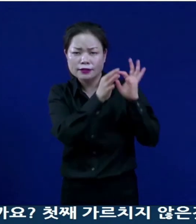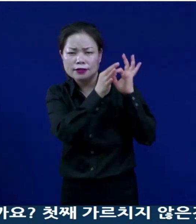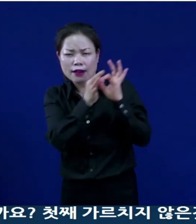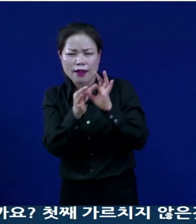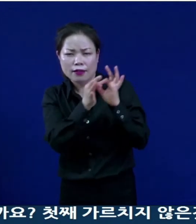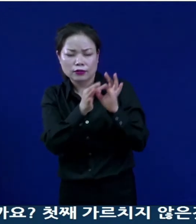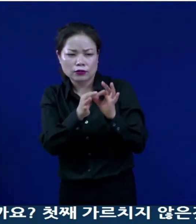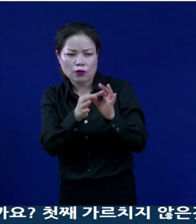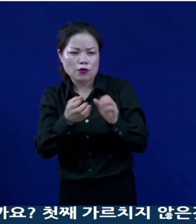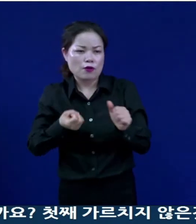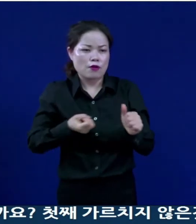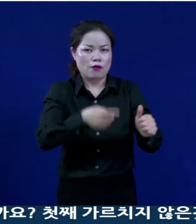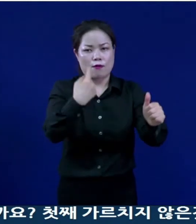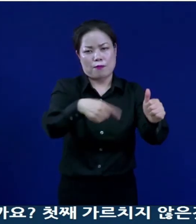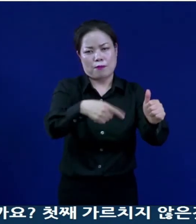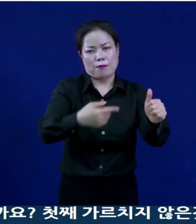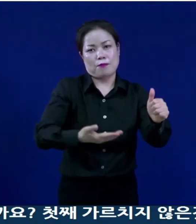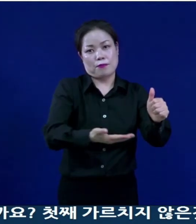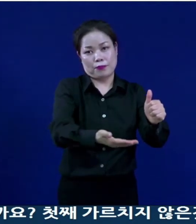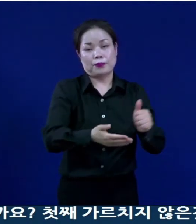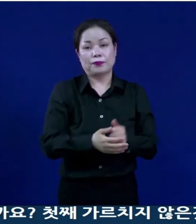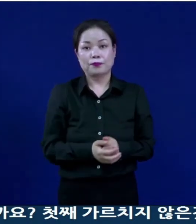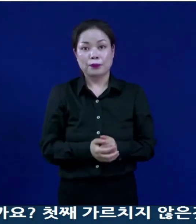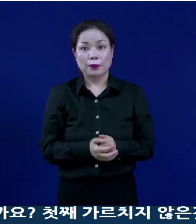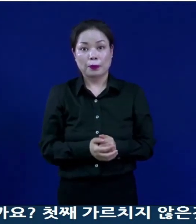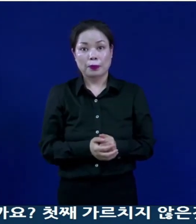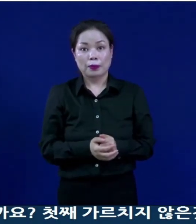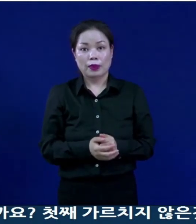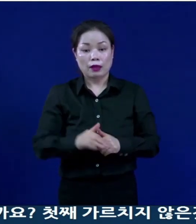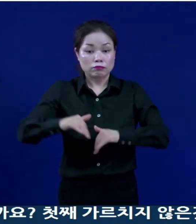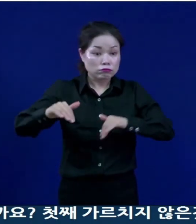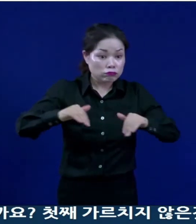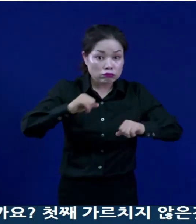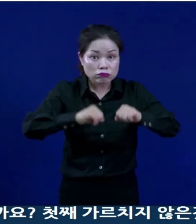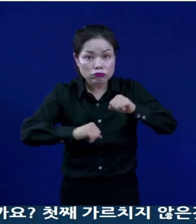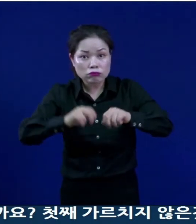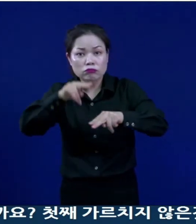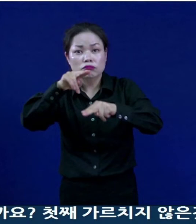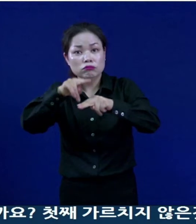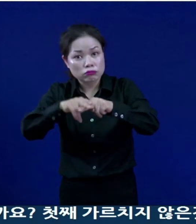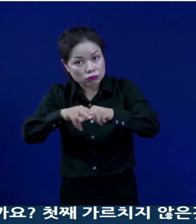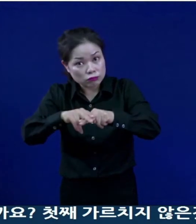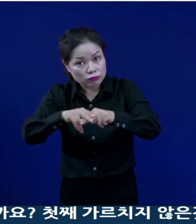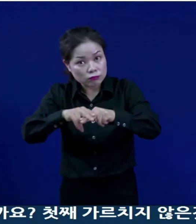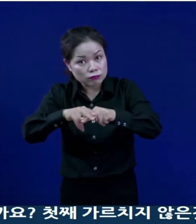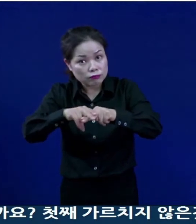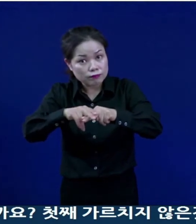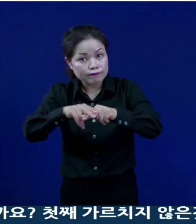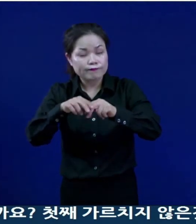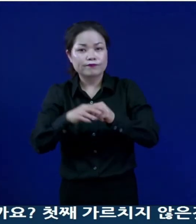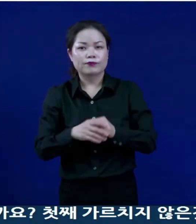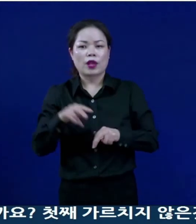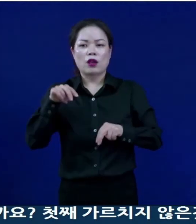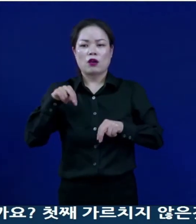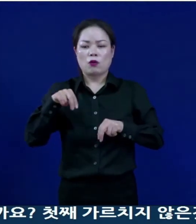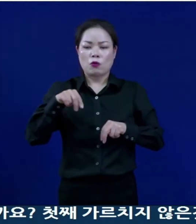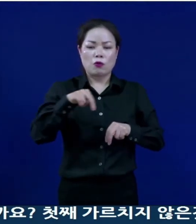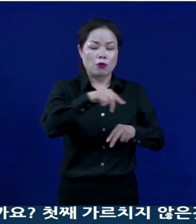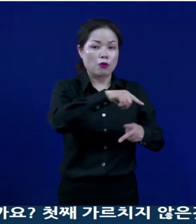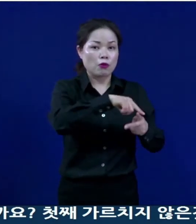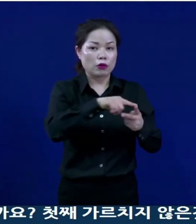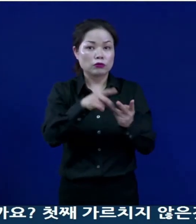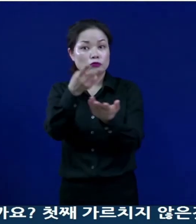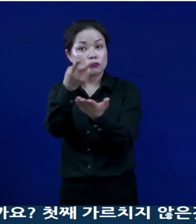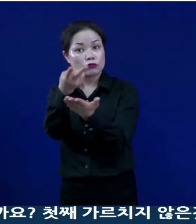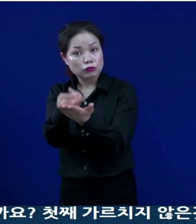계속 말해 주어야 하는 것이죠. 길에 행할 때든지 앉았을 때든지 걸어 다닐 때든지